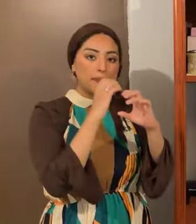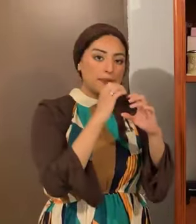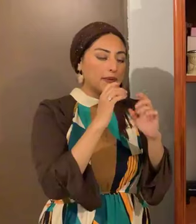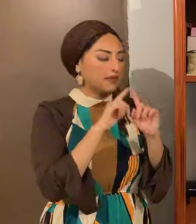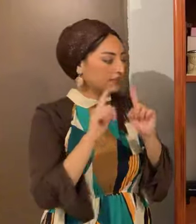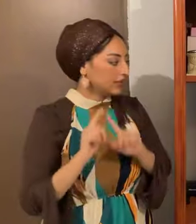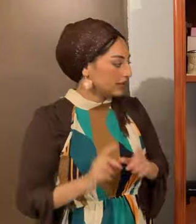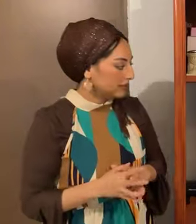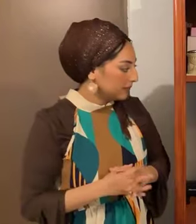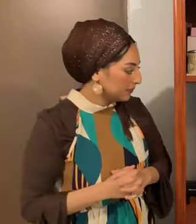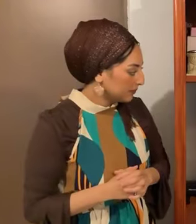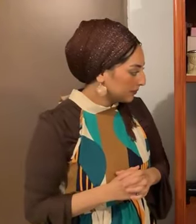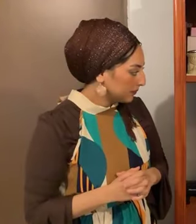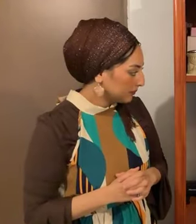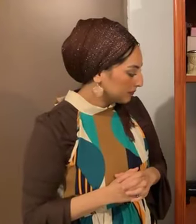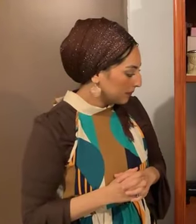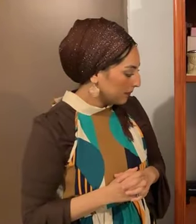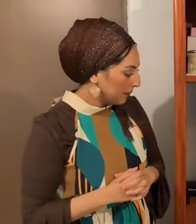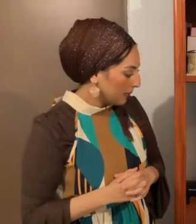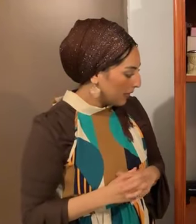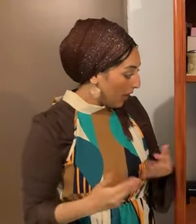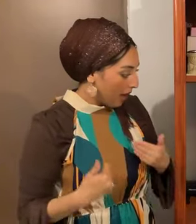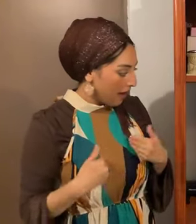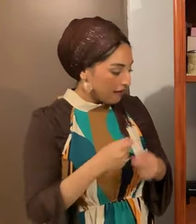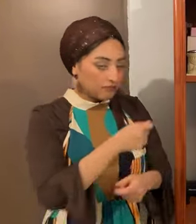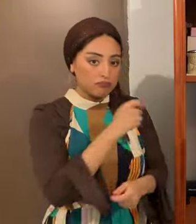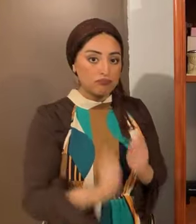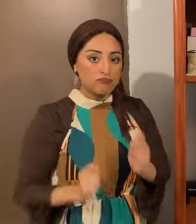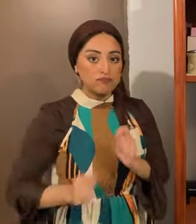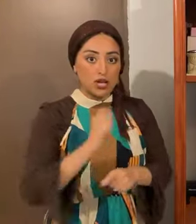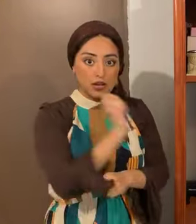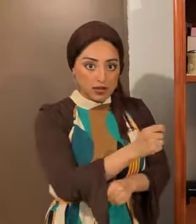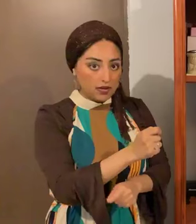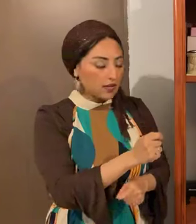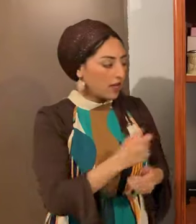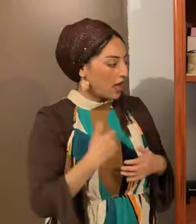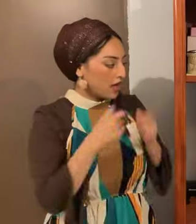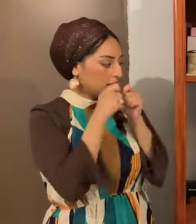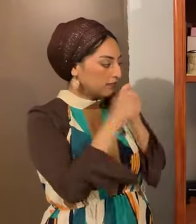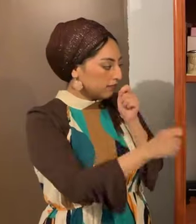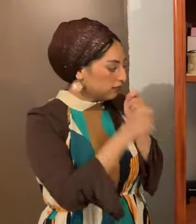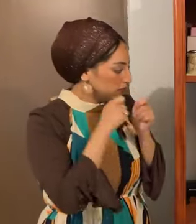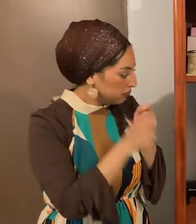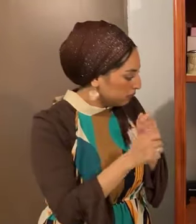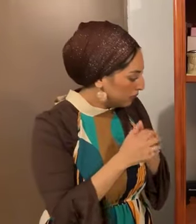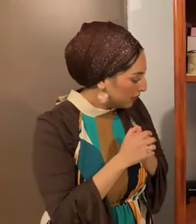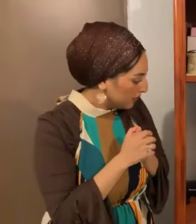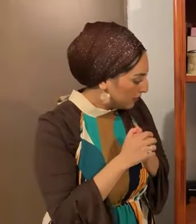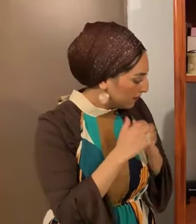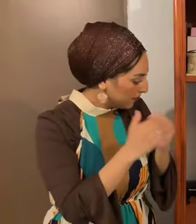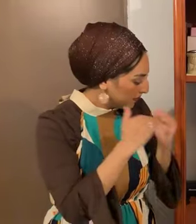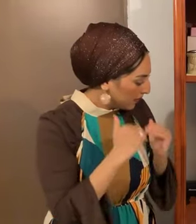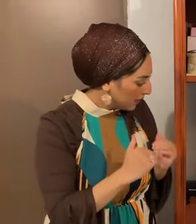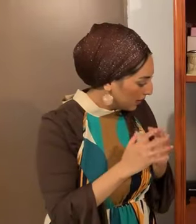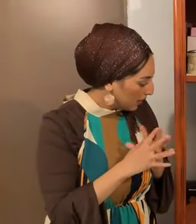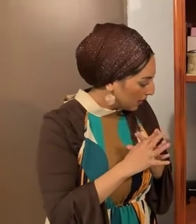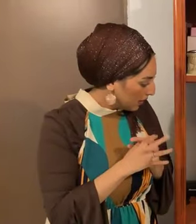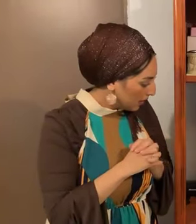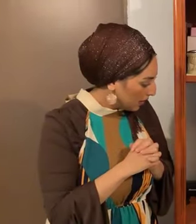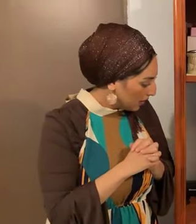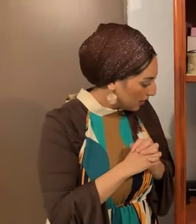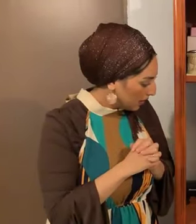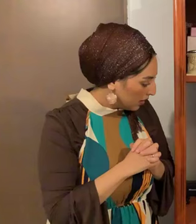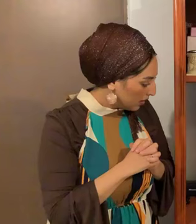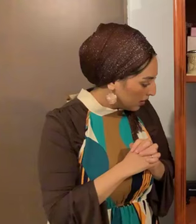preparar, miren, está una batería, un par de trompetas, un corno francés, hay un